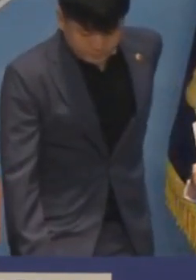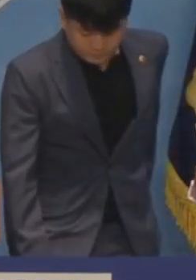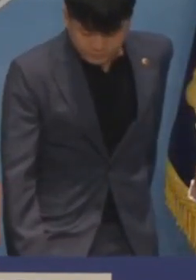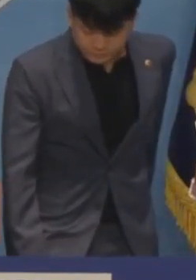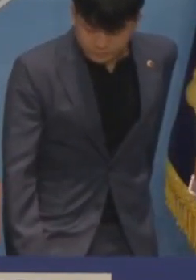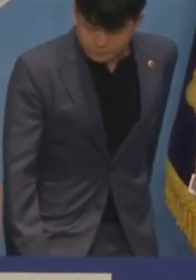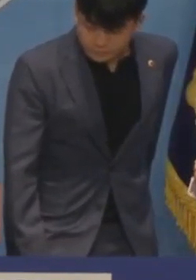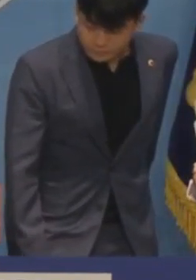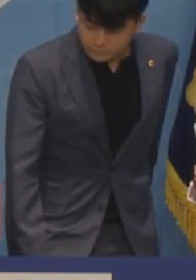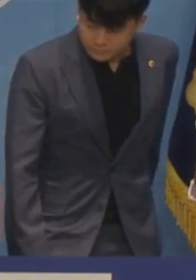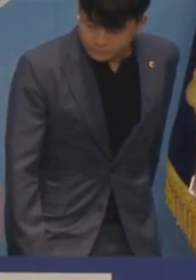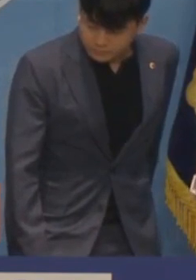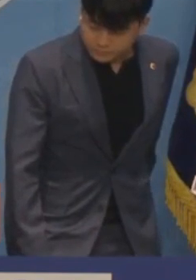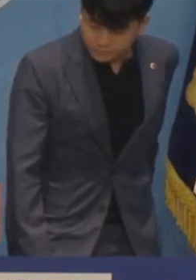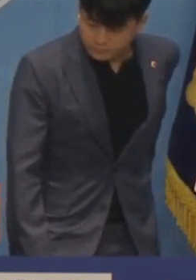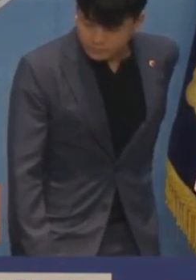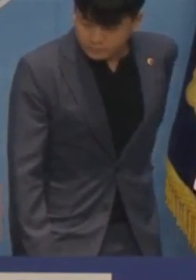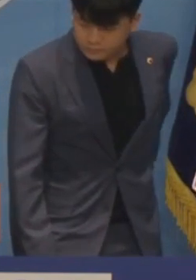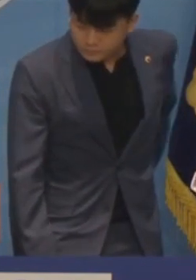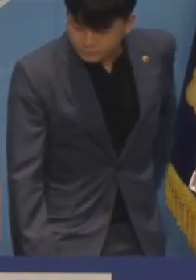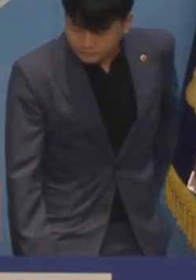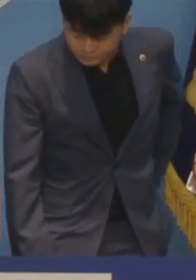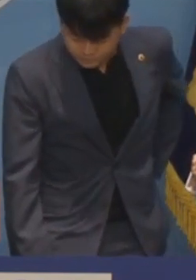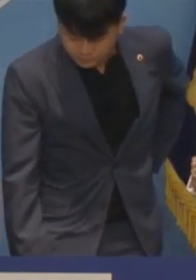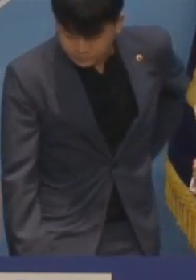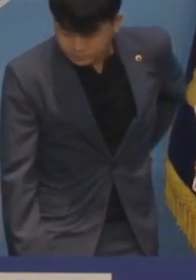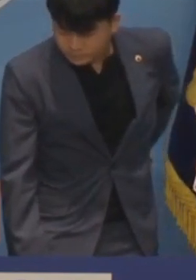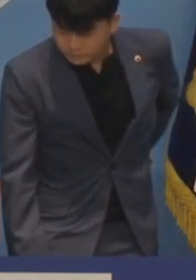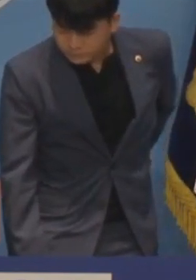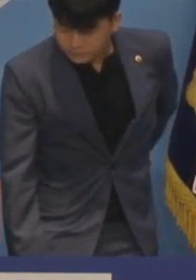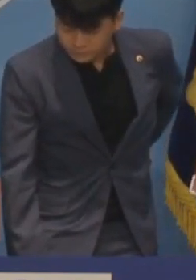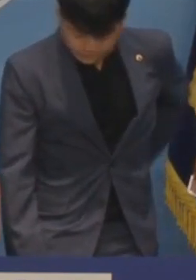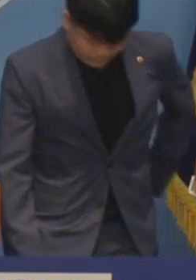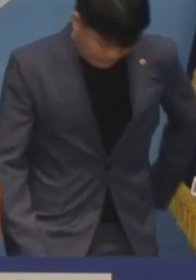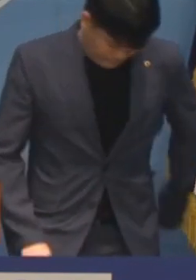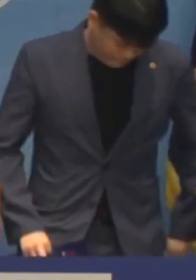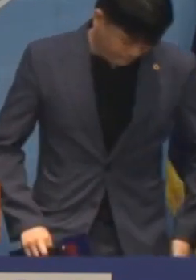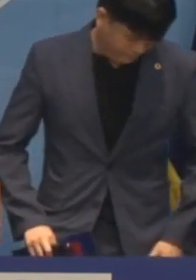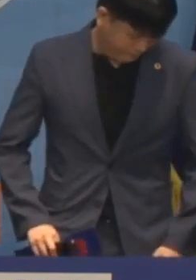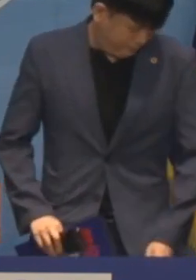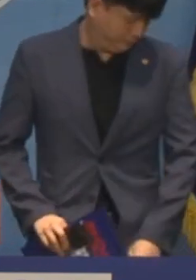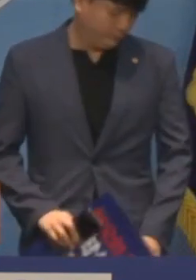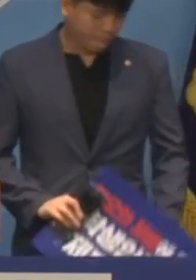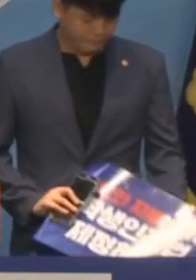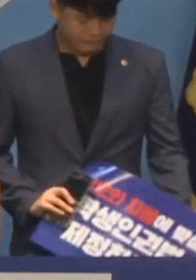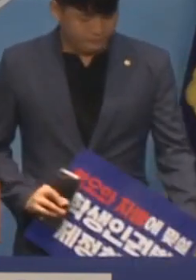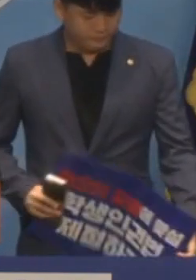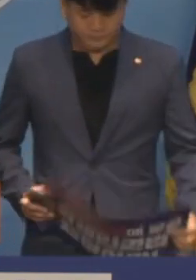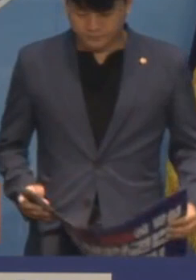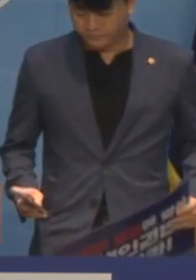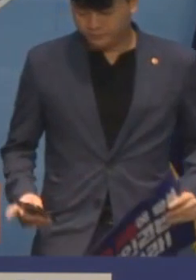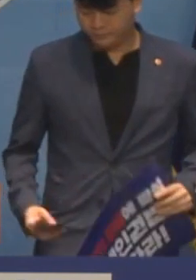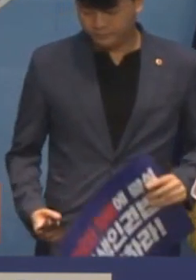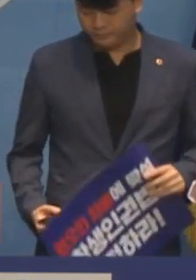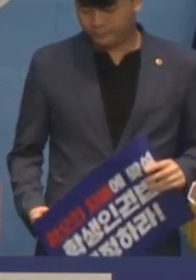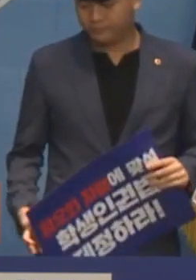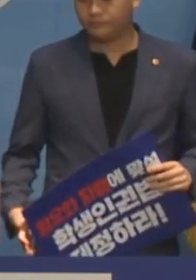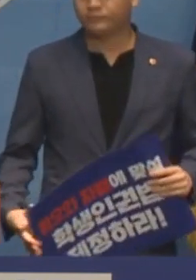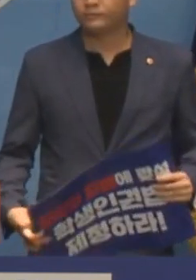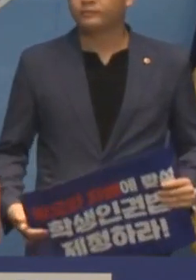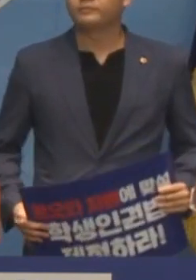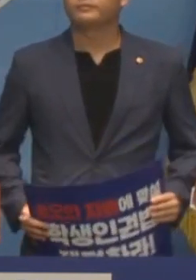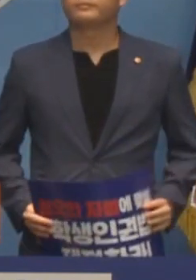그러면 그냥 소개까지만 하고 소개까지는 할게요. 그러면. 네, 안녕하세요. 저는